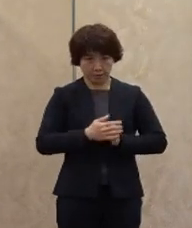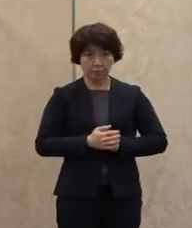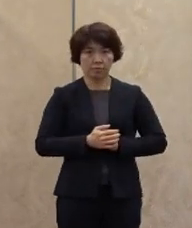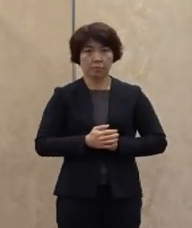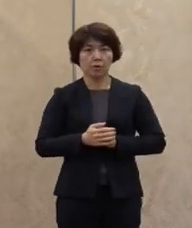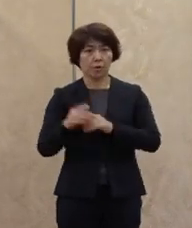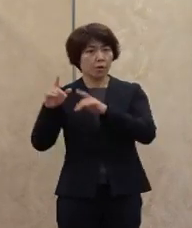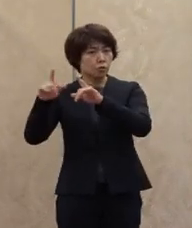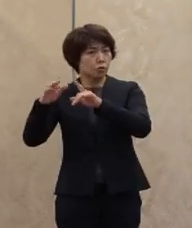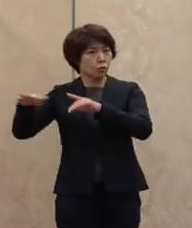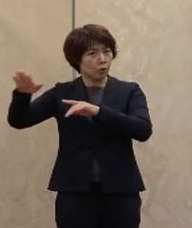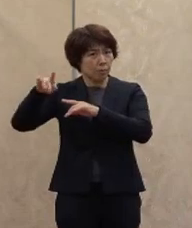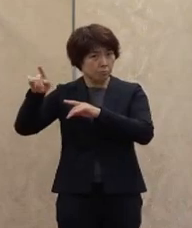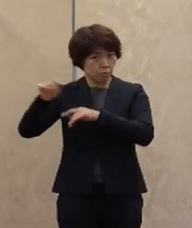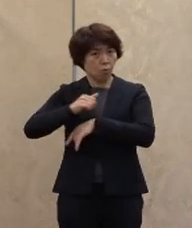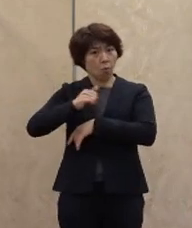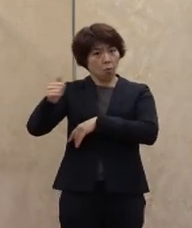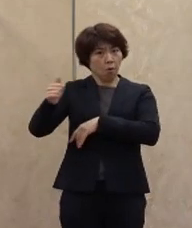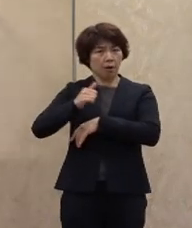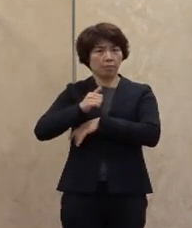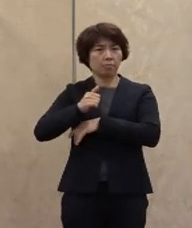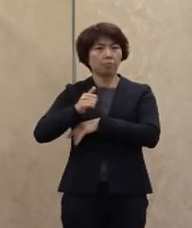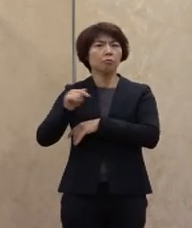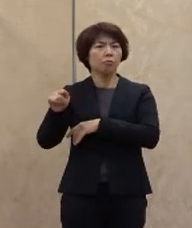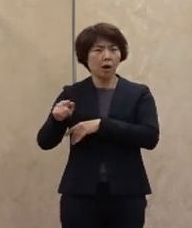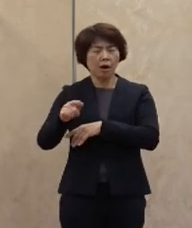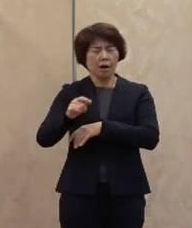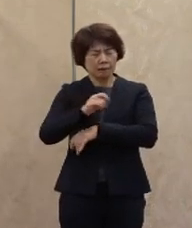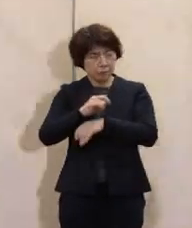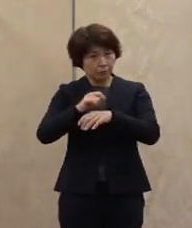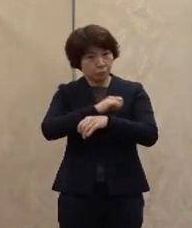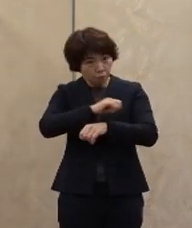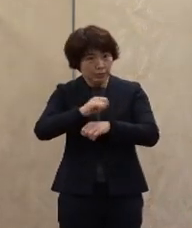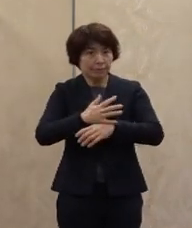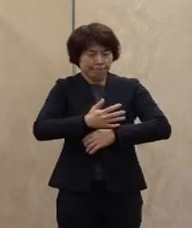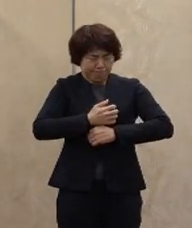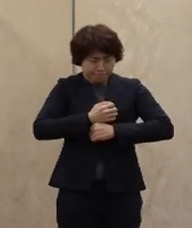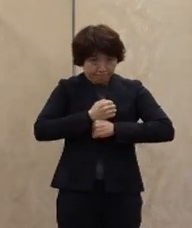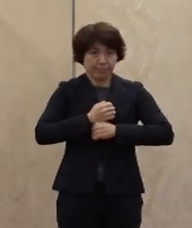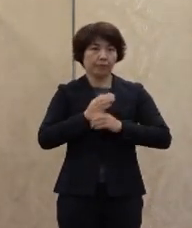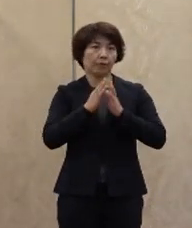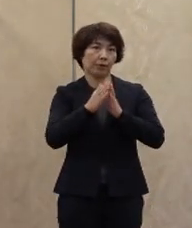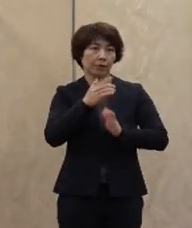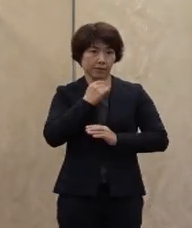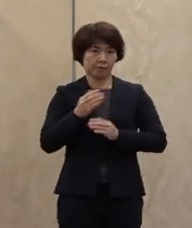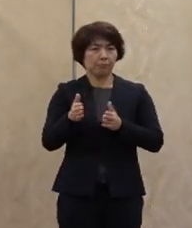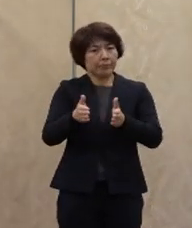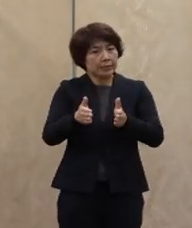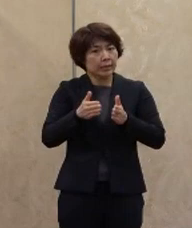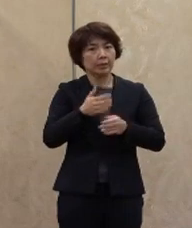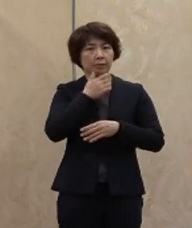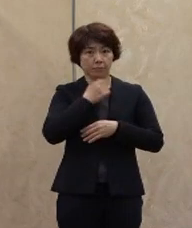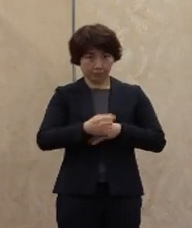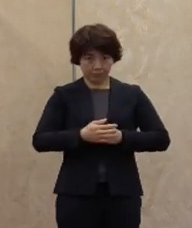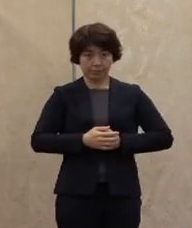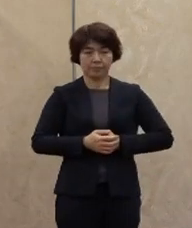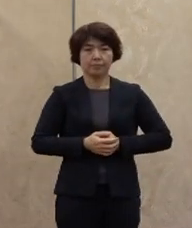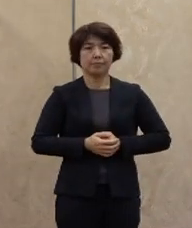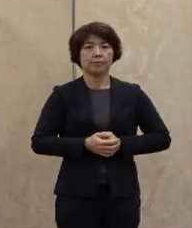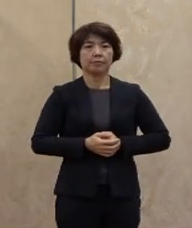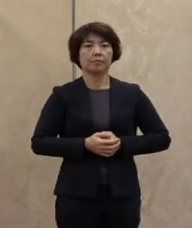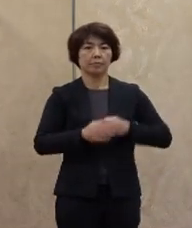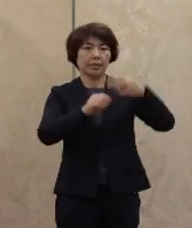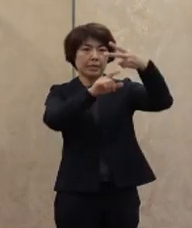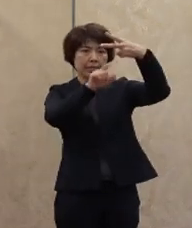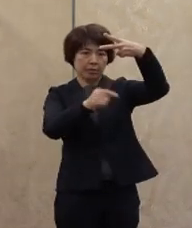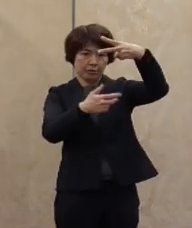圏との往来、これについては強く注意をしてもらいたいと思います。お控えをいただきたいと思います。2